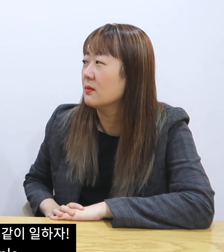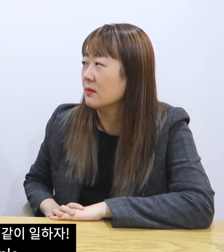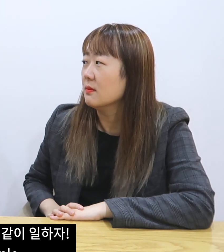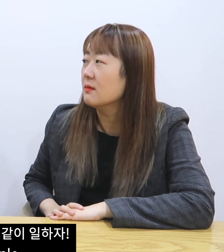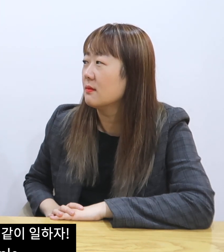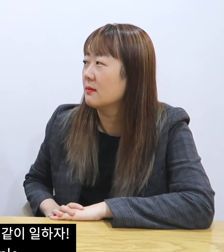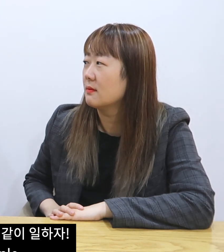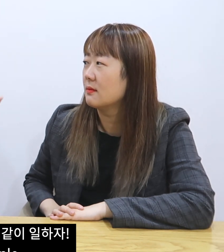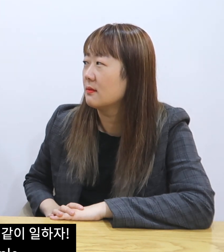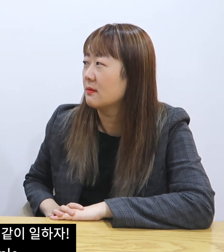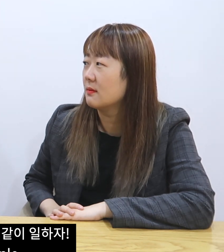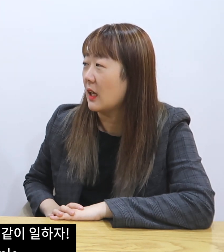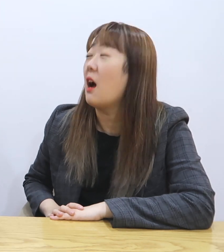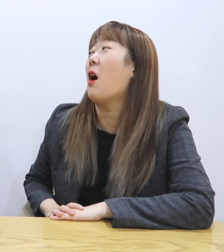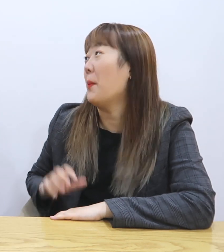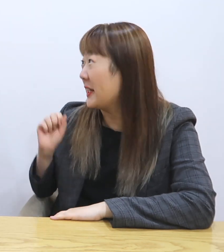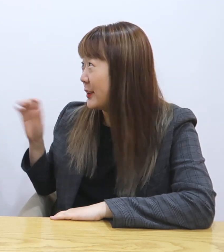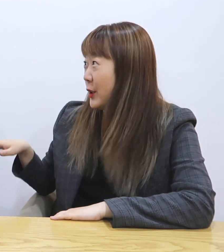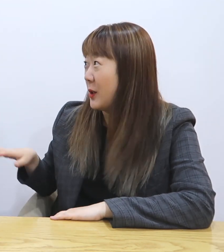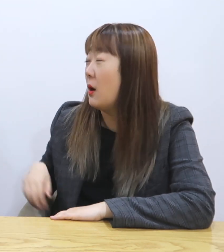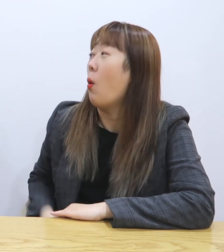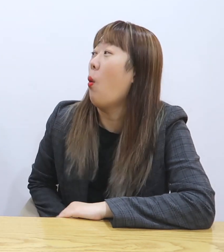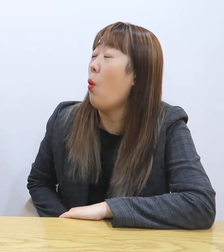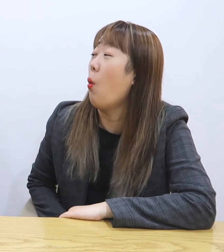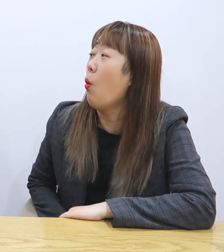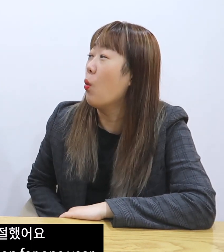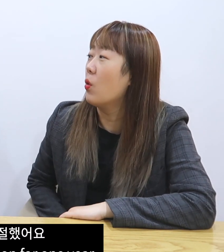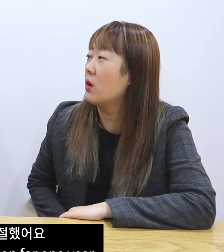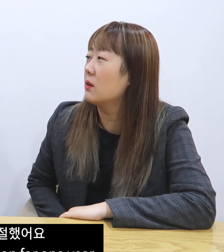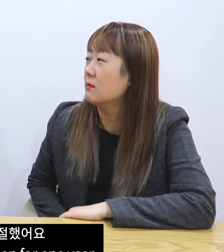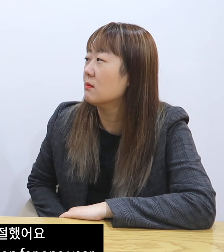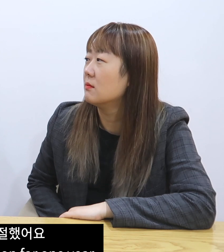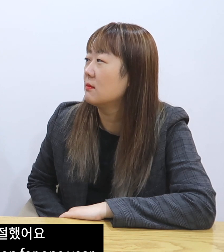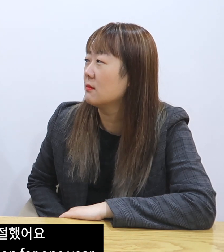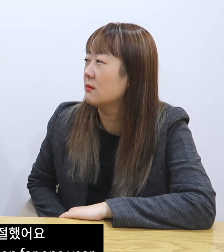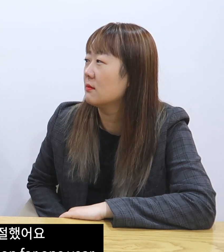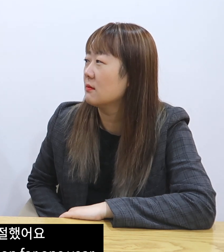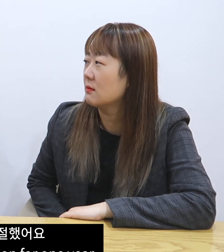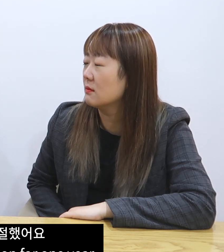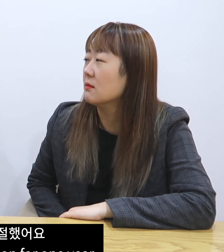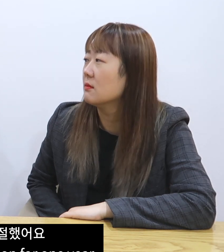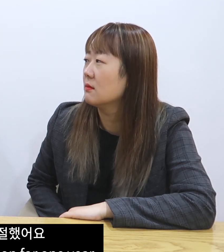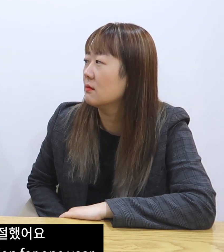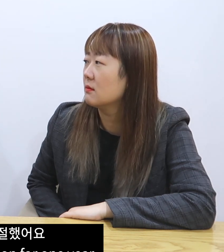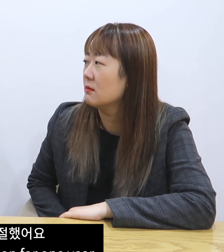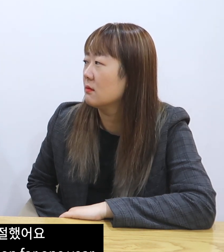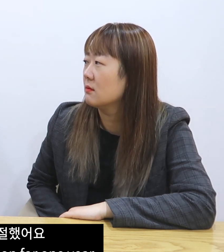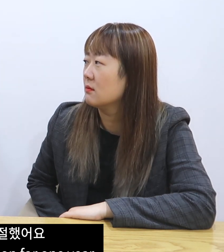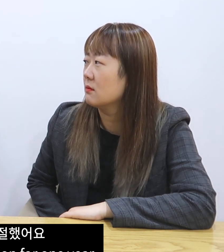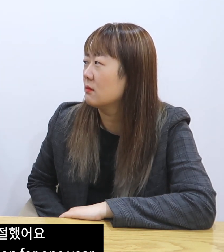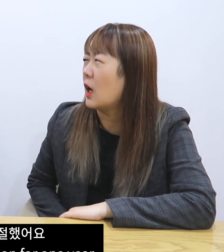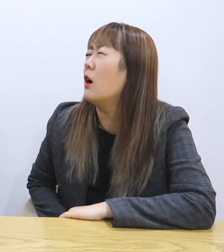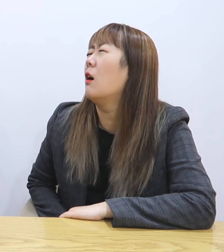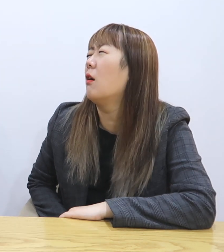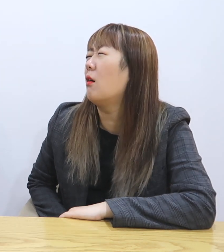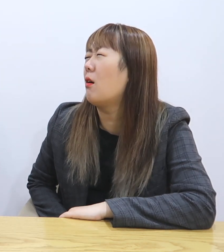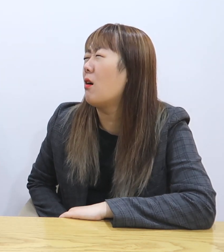거 같이 일하자. 아, 맞죠. 오. 근데 옛날 좋아 거절했죠. 아.